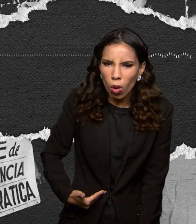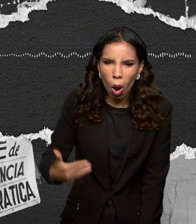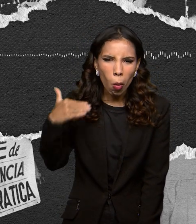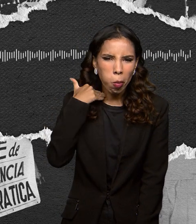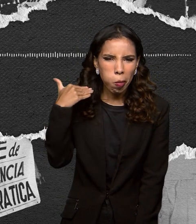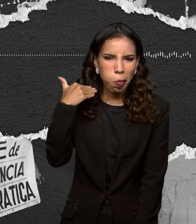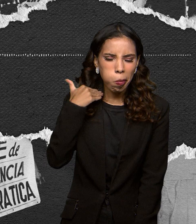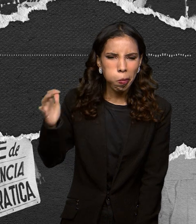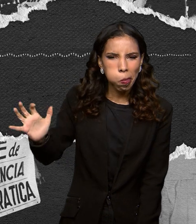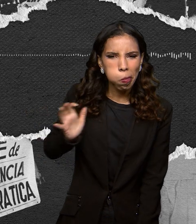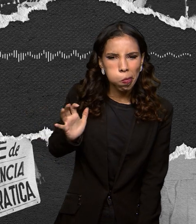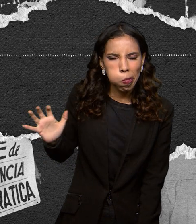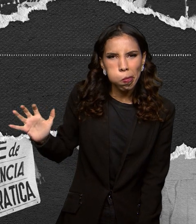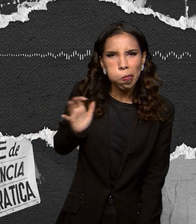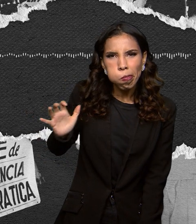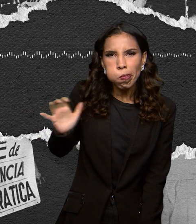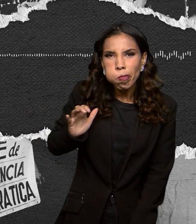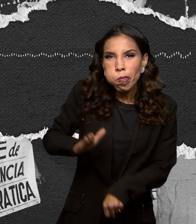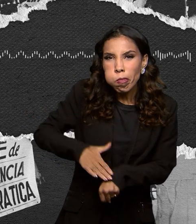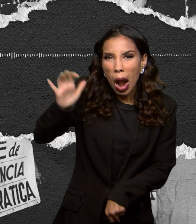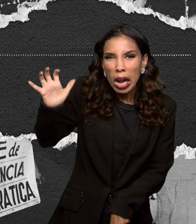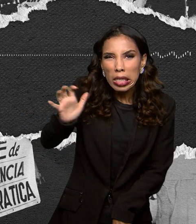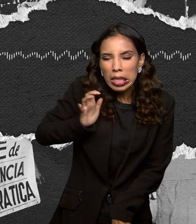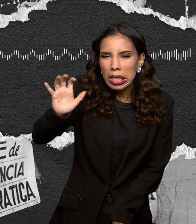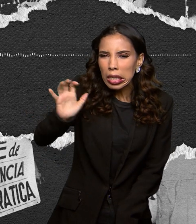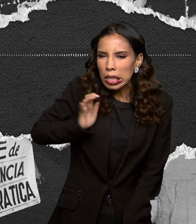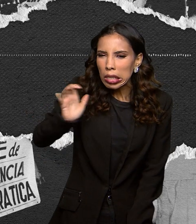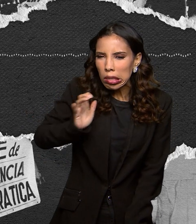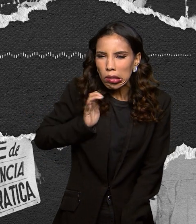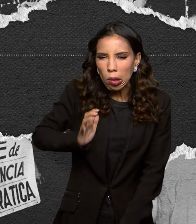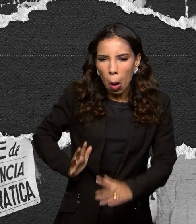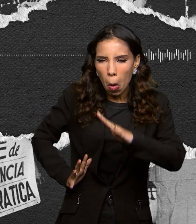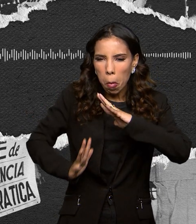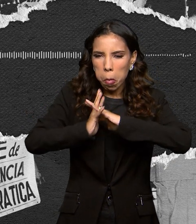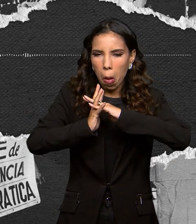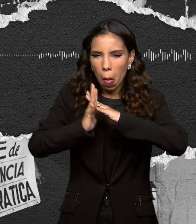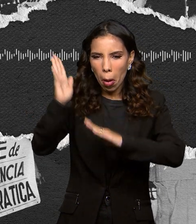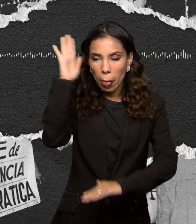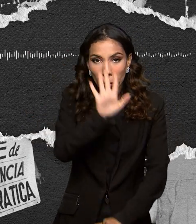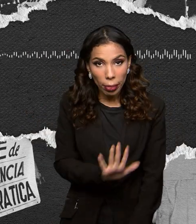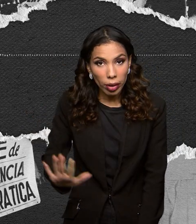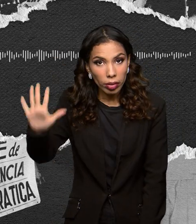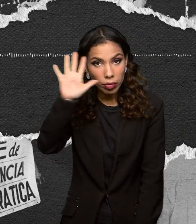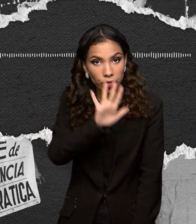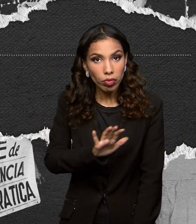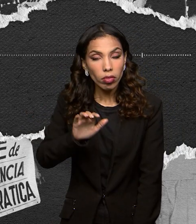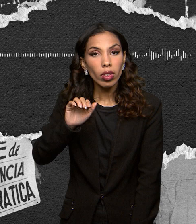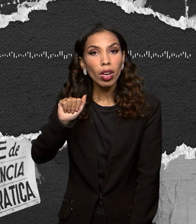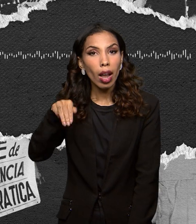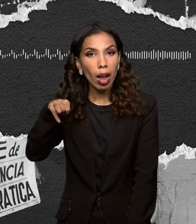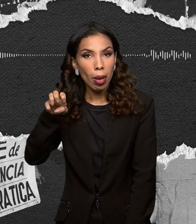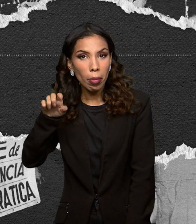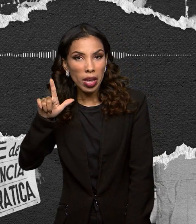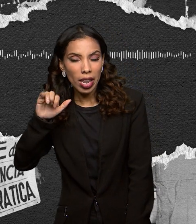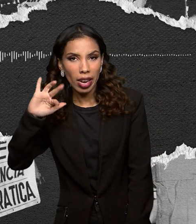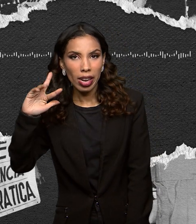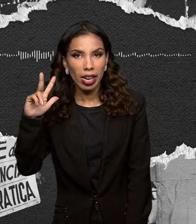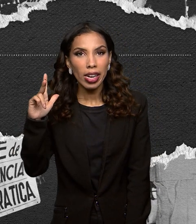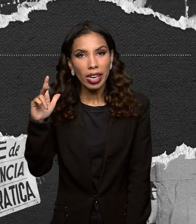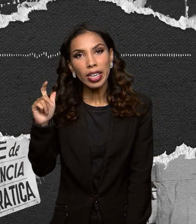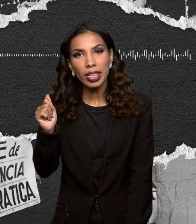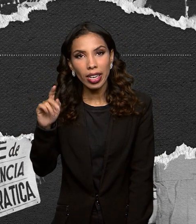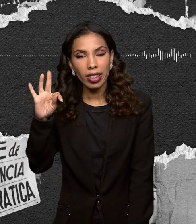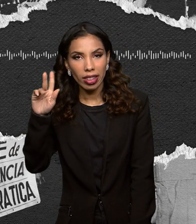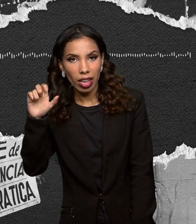banqueiro, um dos mais ricos do Brasil, se não o mais na época, né? Essa é a Amelinha Telles, feminista,